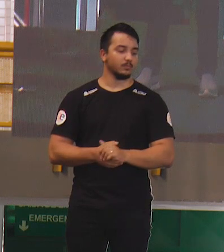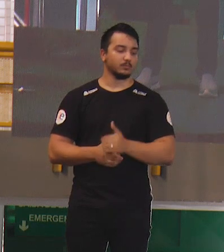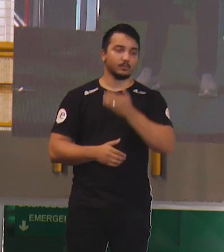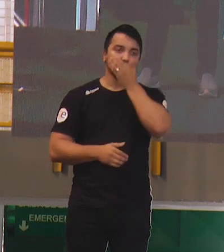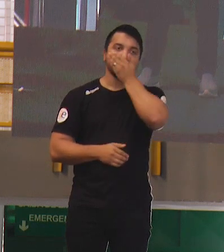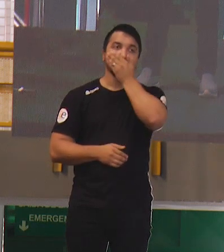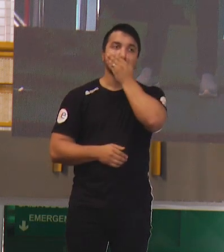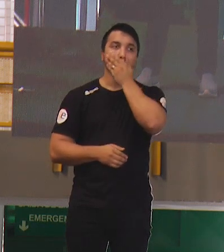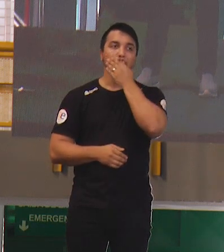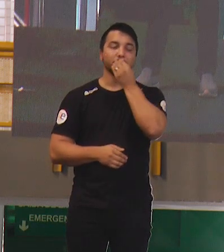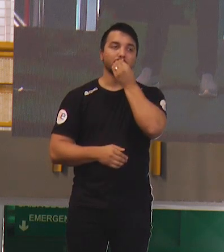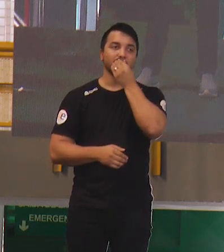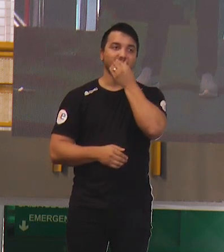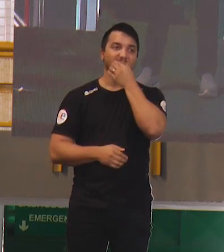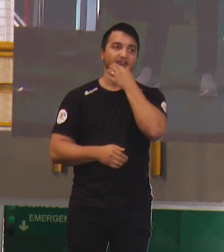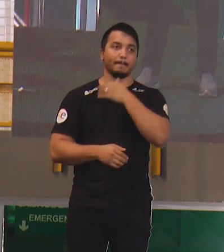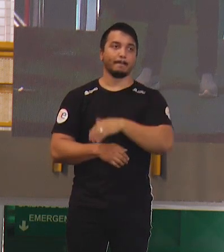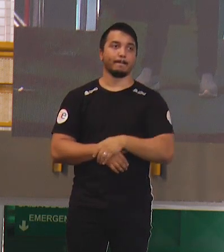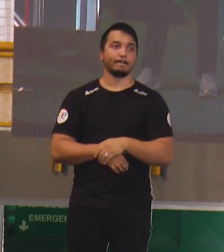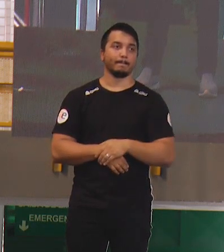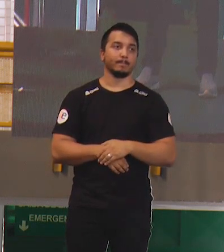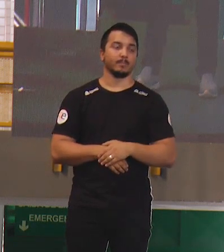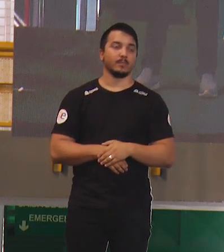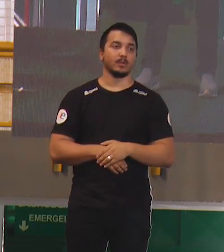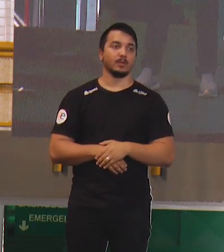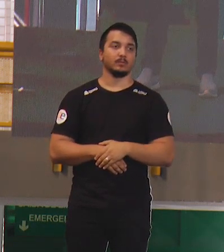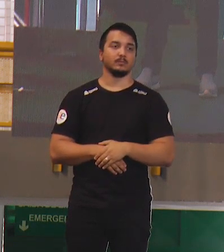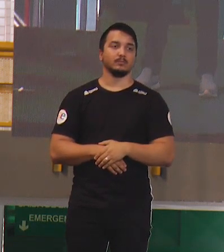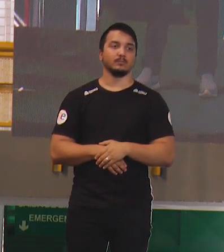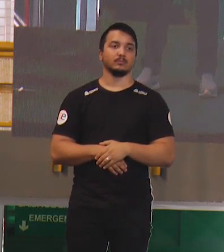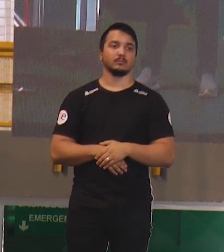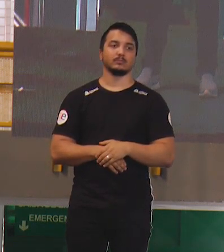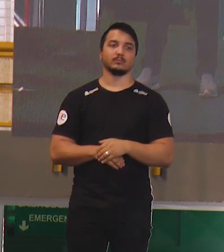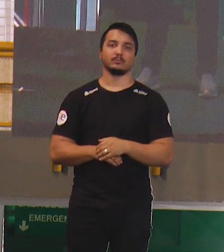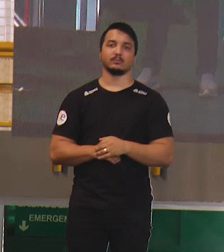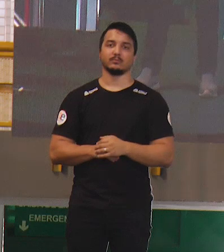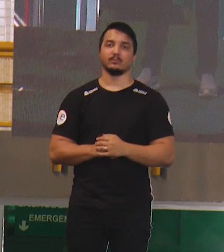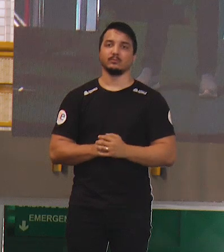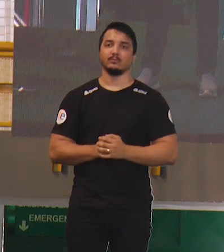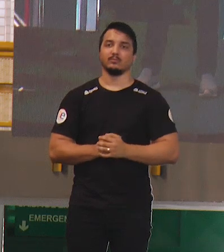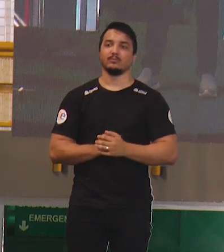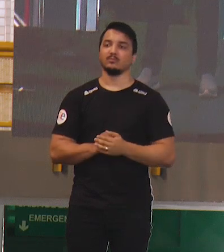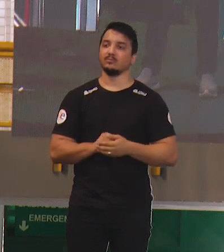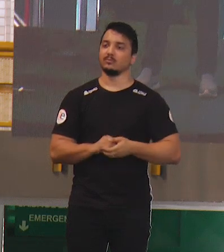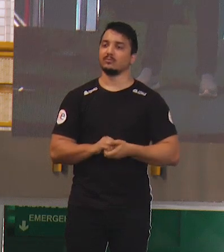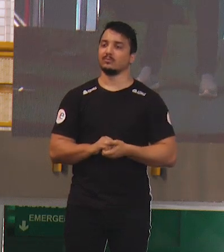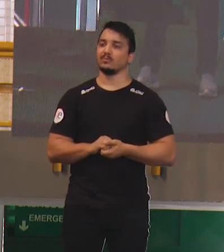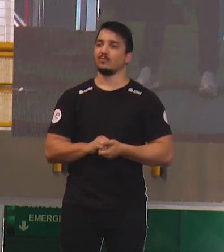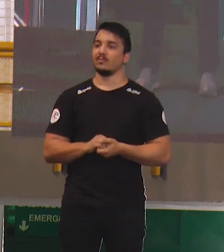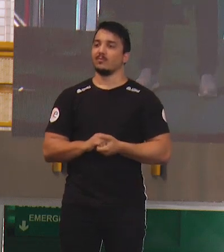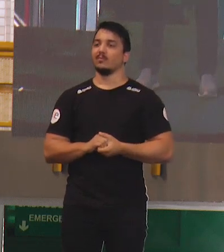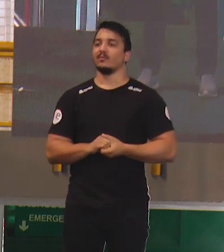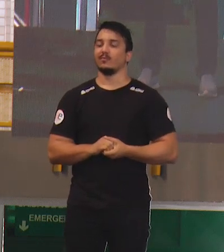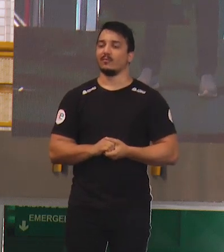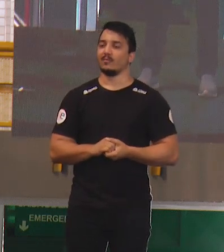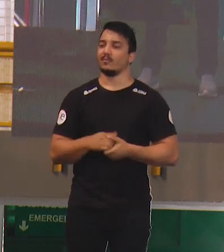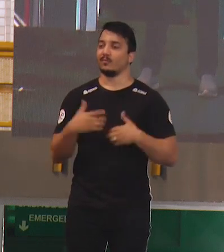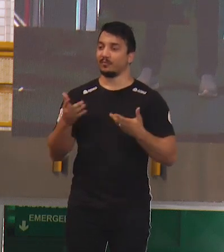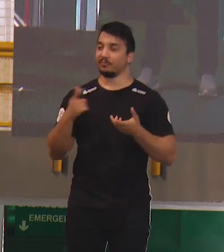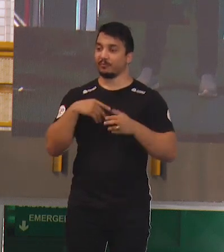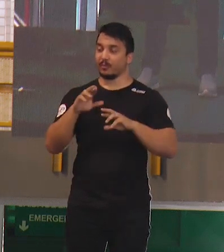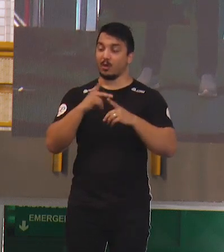No caso, o uso de maconha e álcool. É o seguinte,